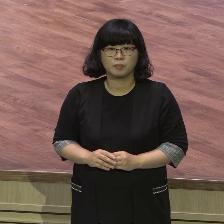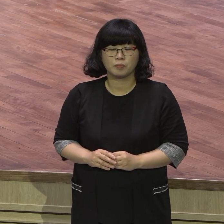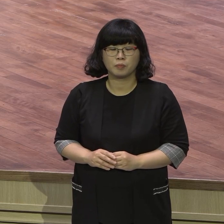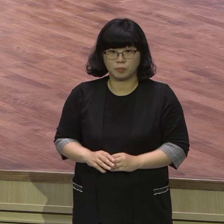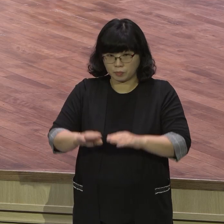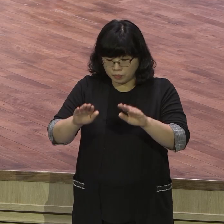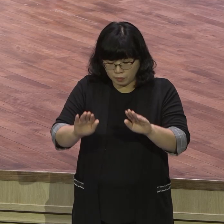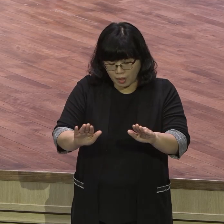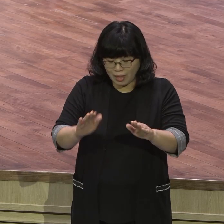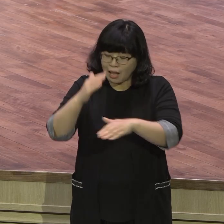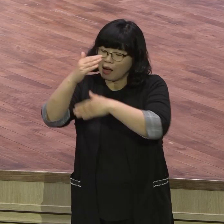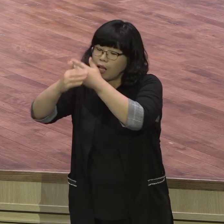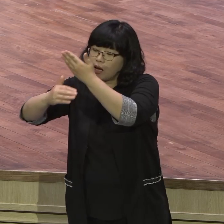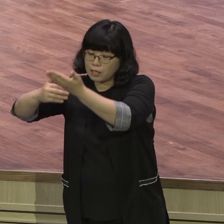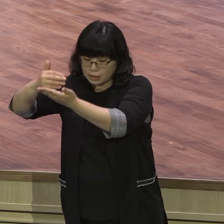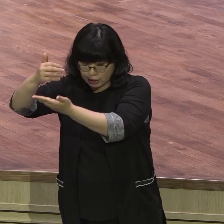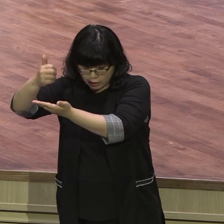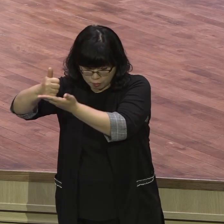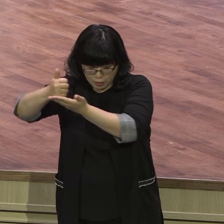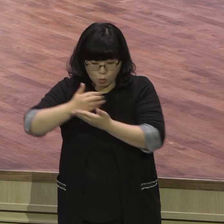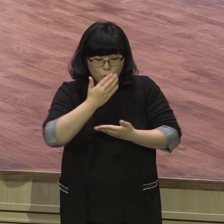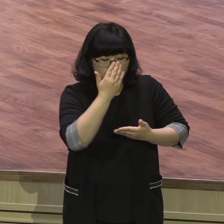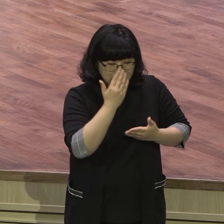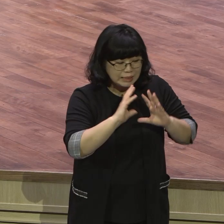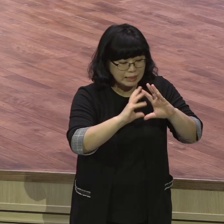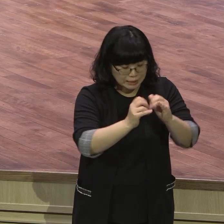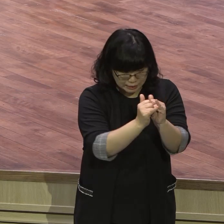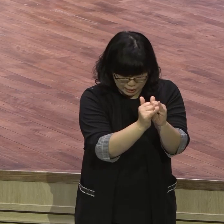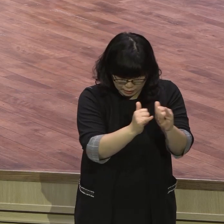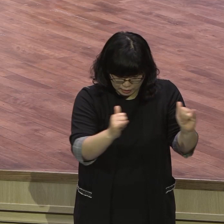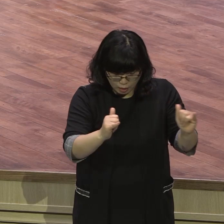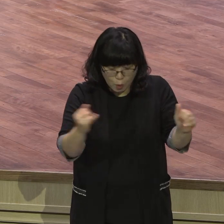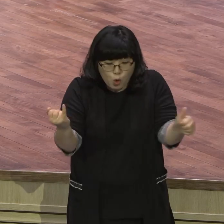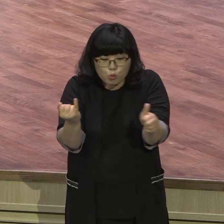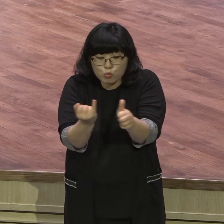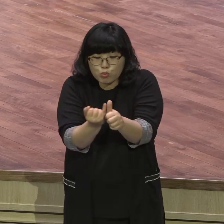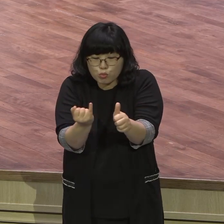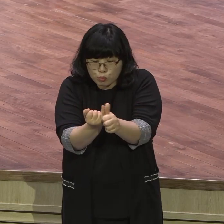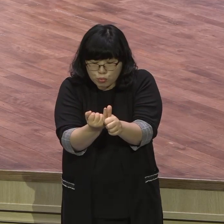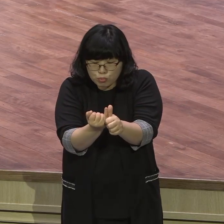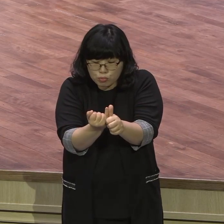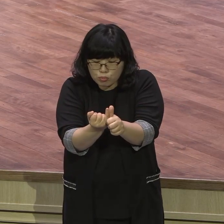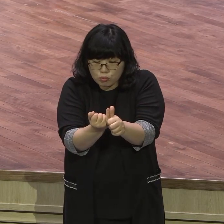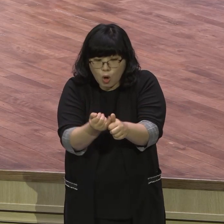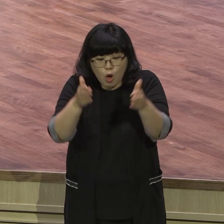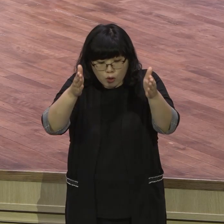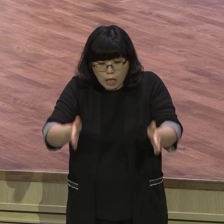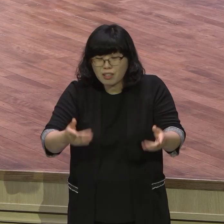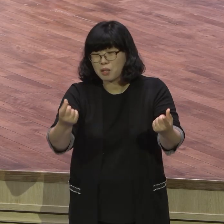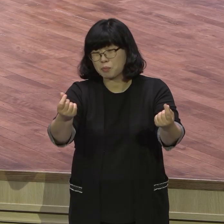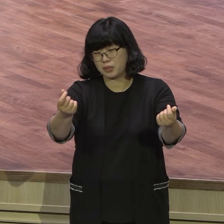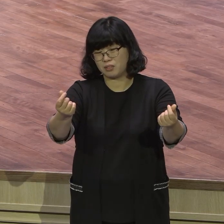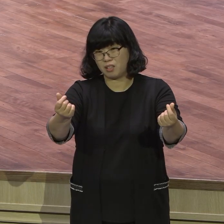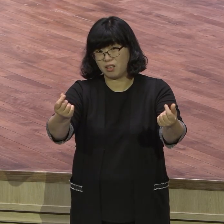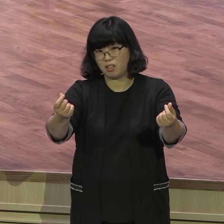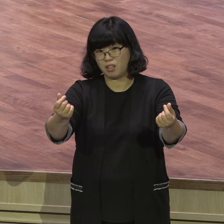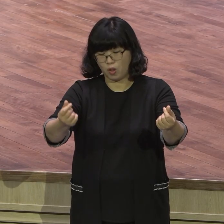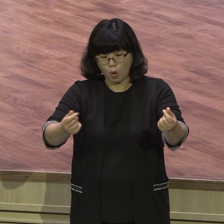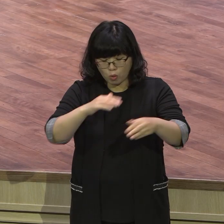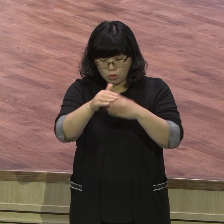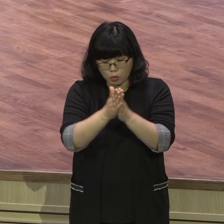하나님과요 그런데 이스라엘이 일방적으로 금성화지를 진짜 사랑하는 거예요